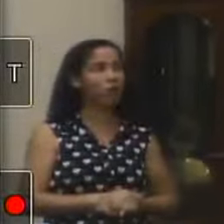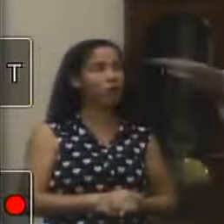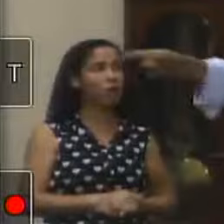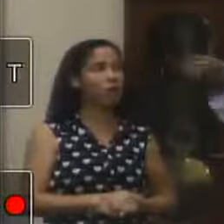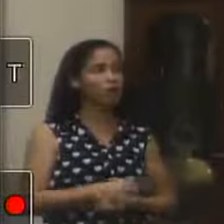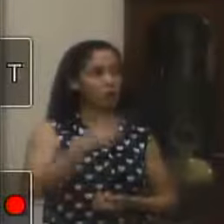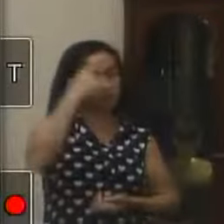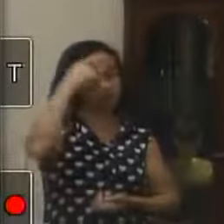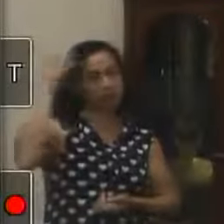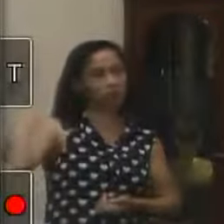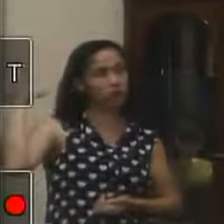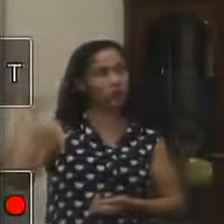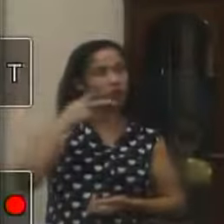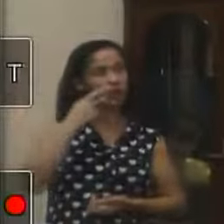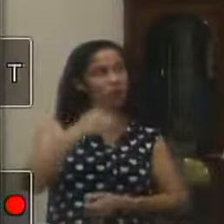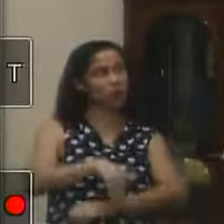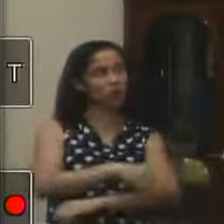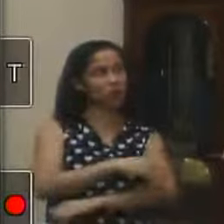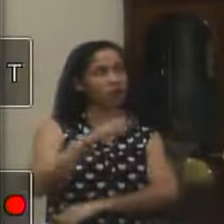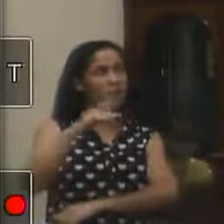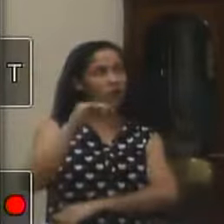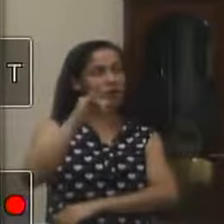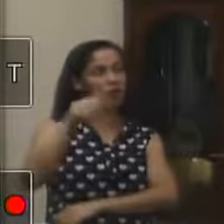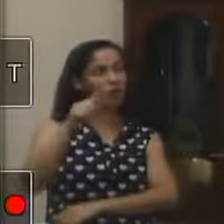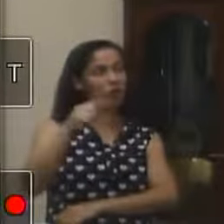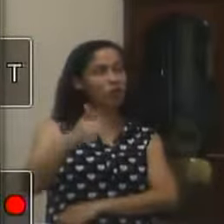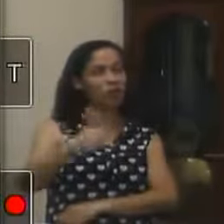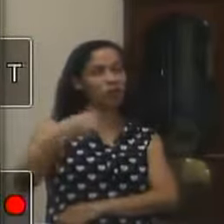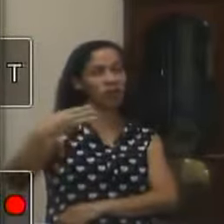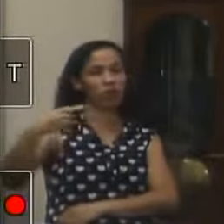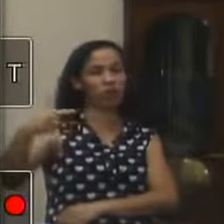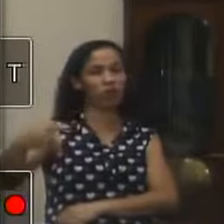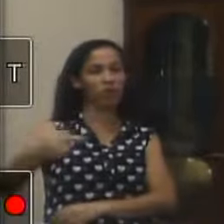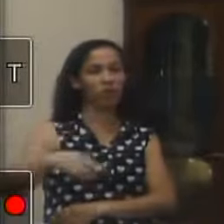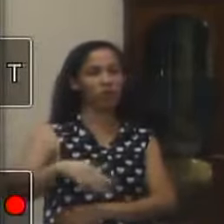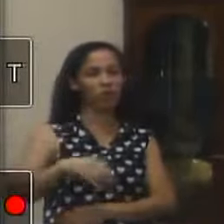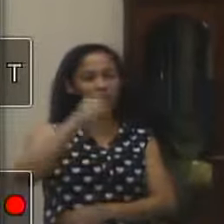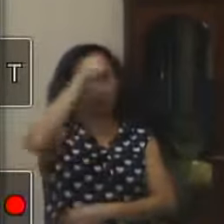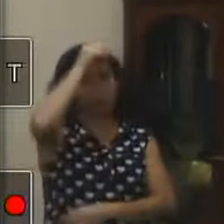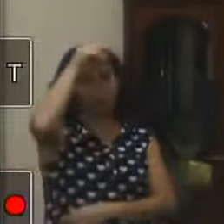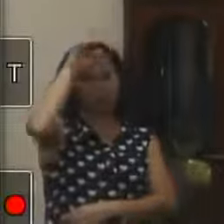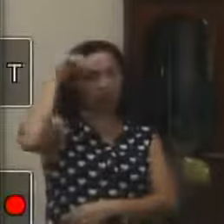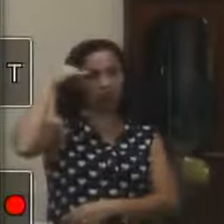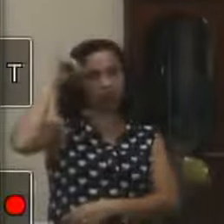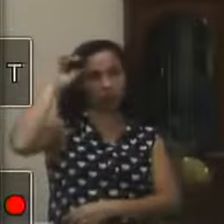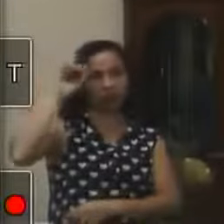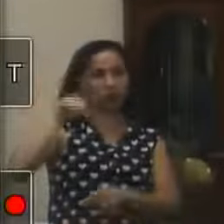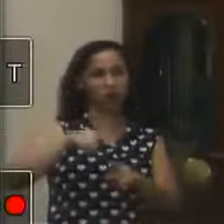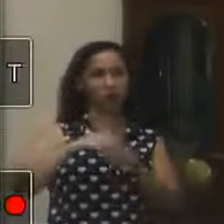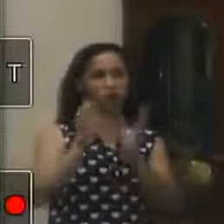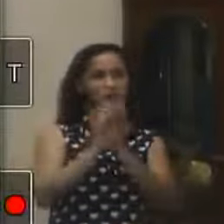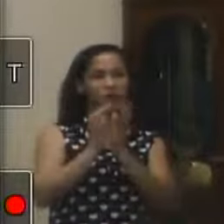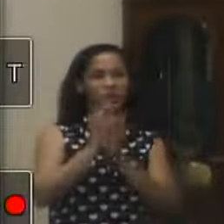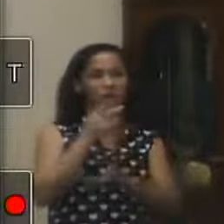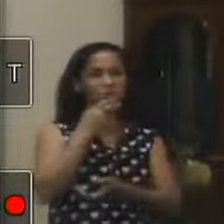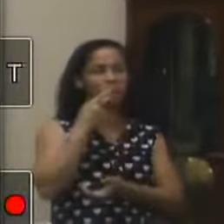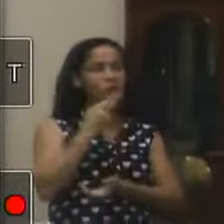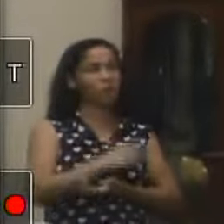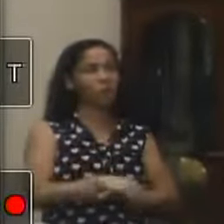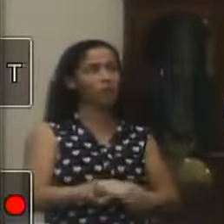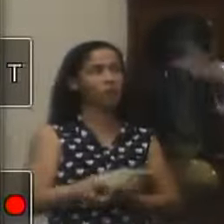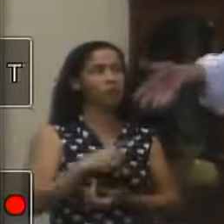passada falamos da estrada RJ137, que a prefeitura de Barra do Piraí enviou a equipe dela, inclusive gente da